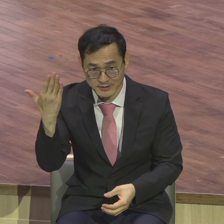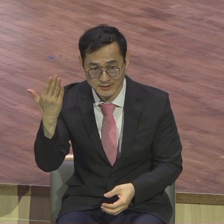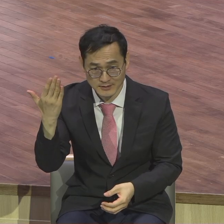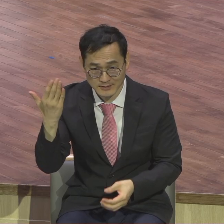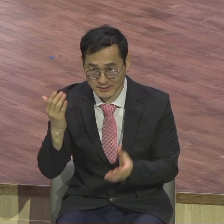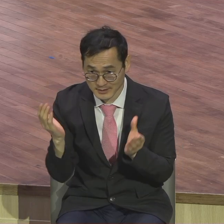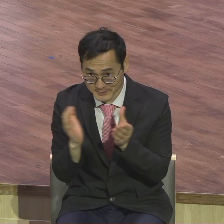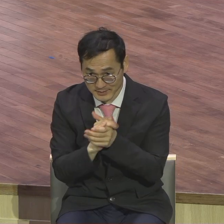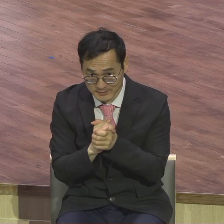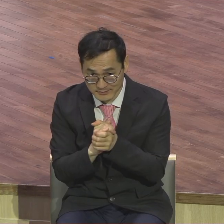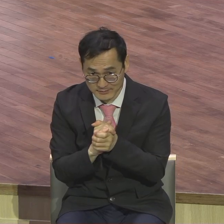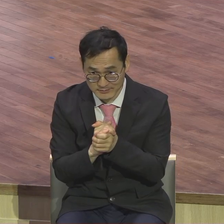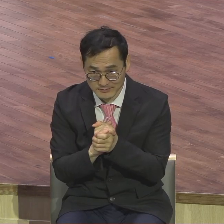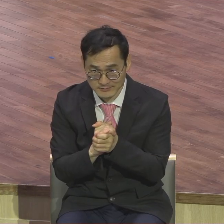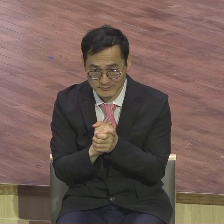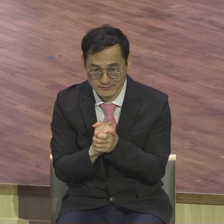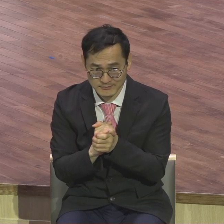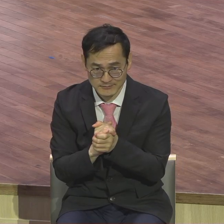재창조